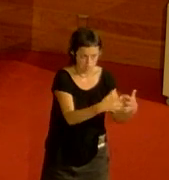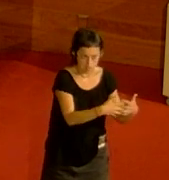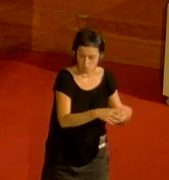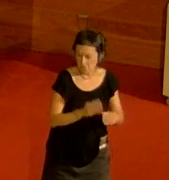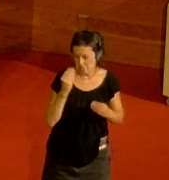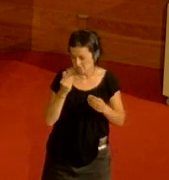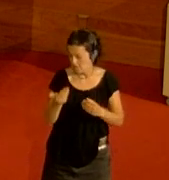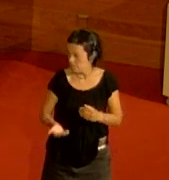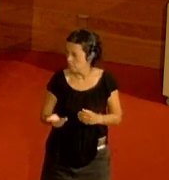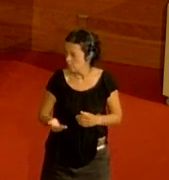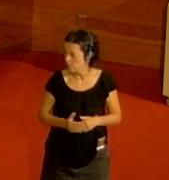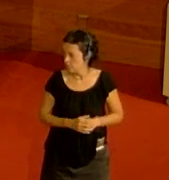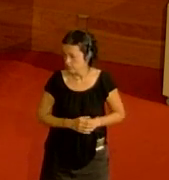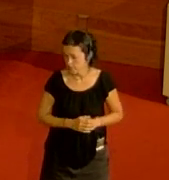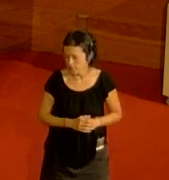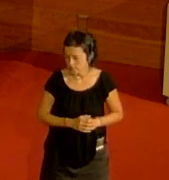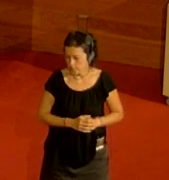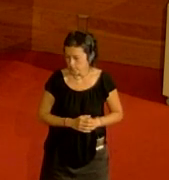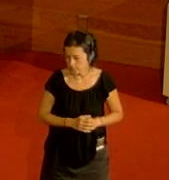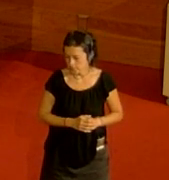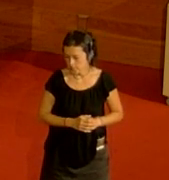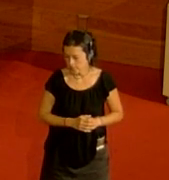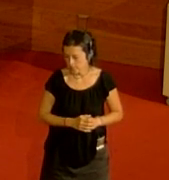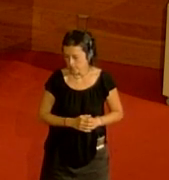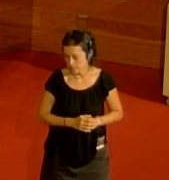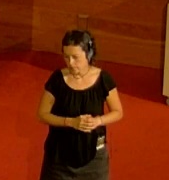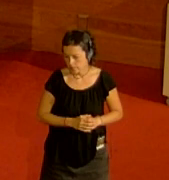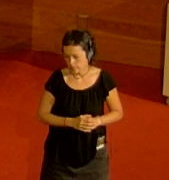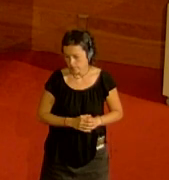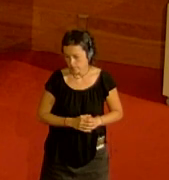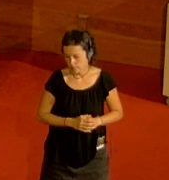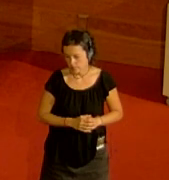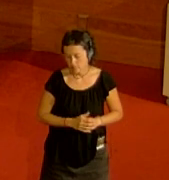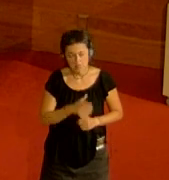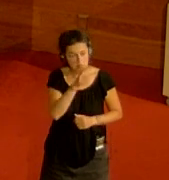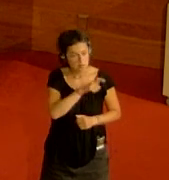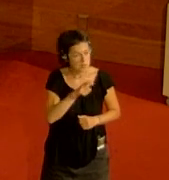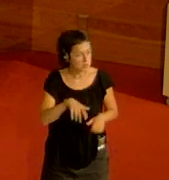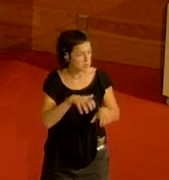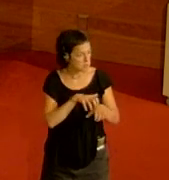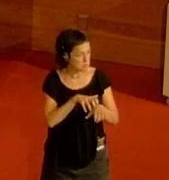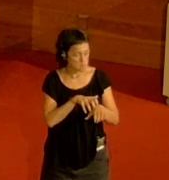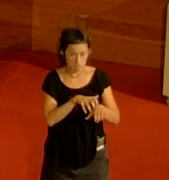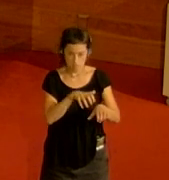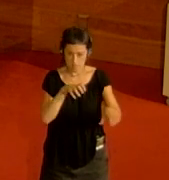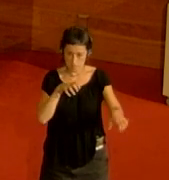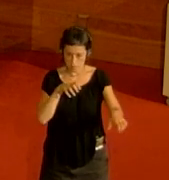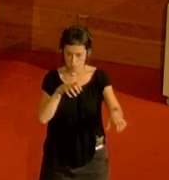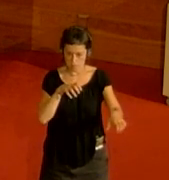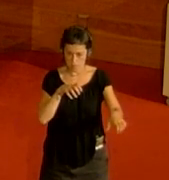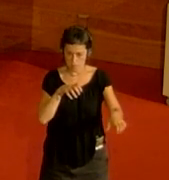importante porque mientras eh la gran mayoría tenemos como interlocutores o a